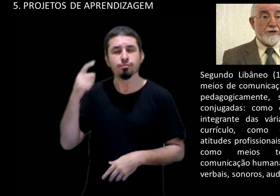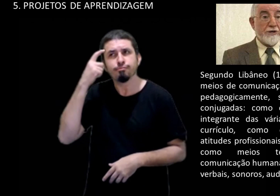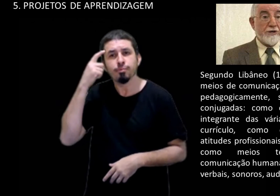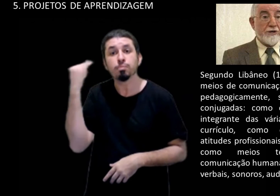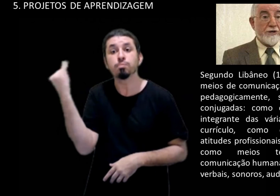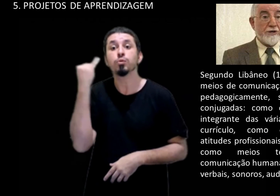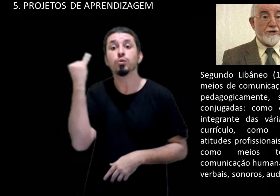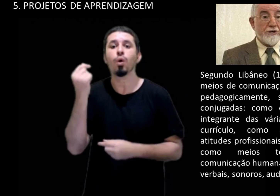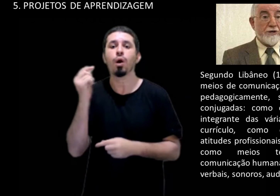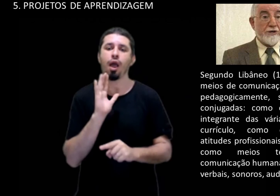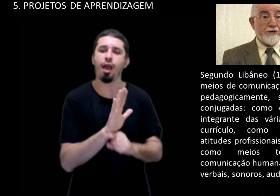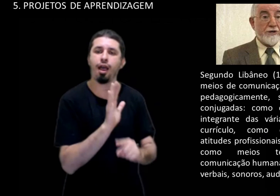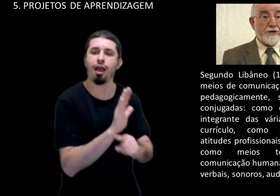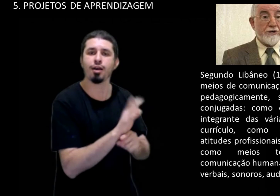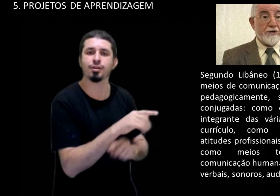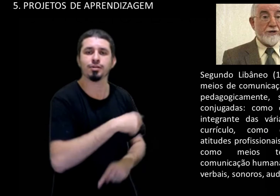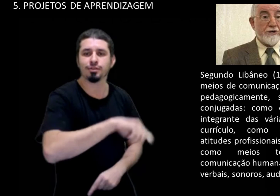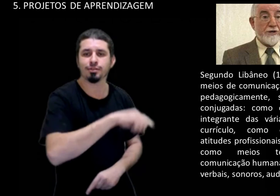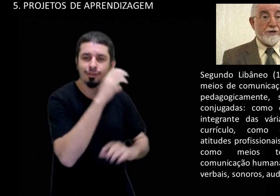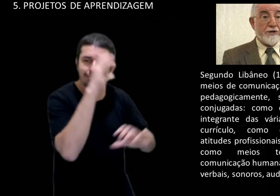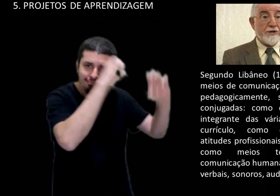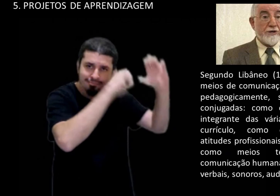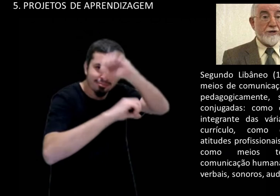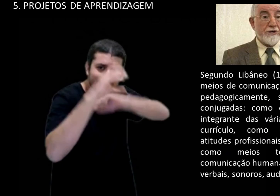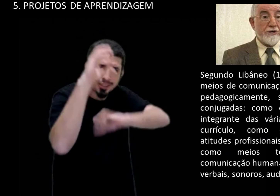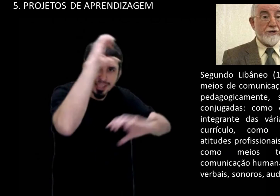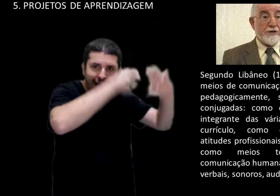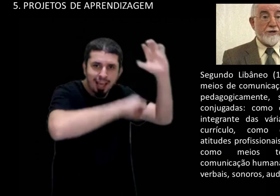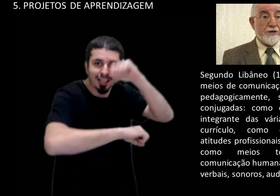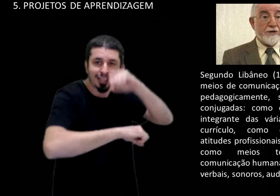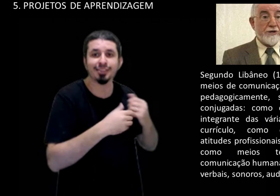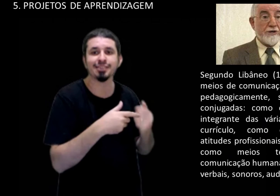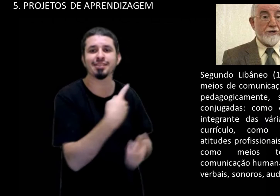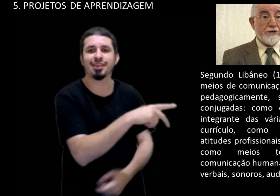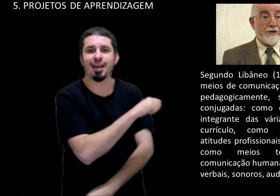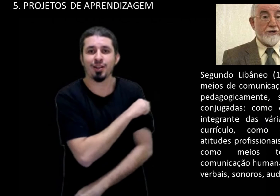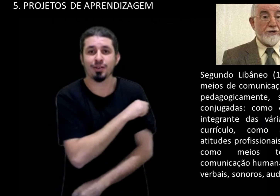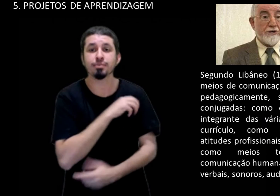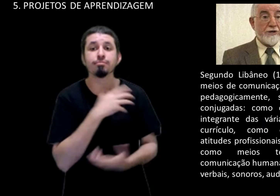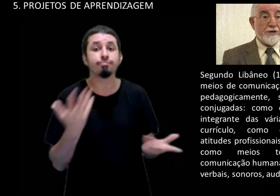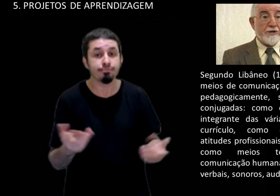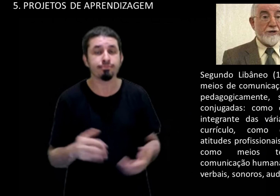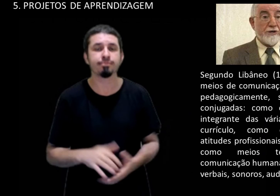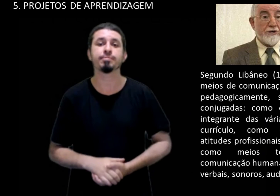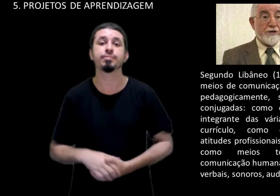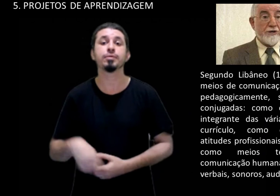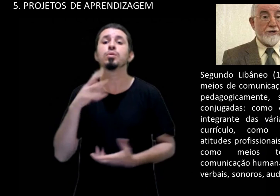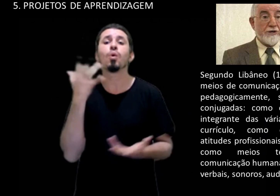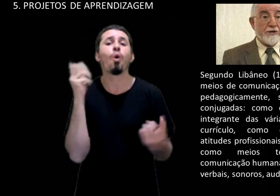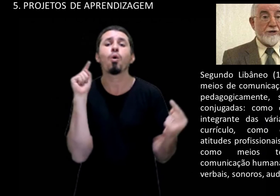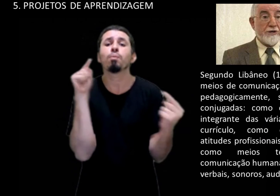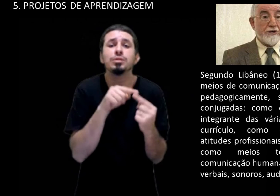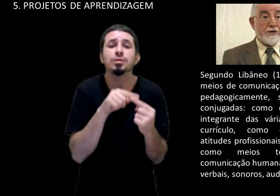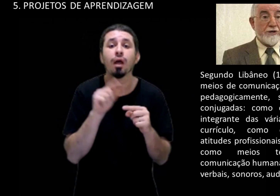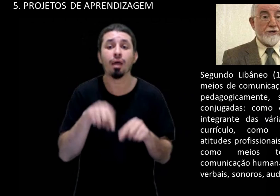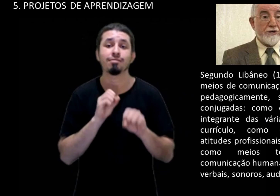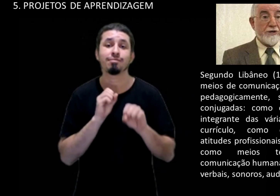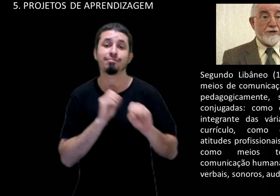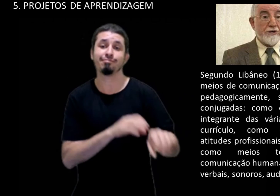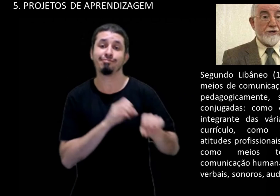o professor achar pertinente para a construção da aprendizagem pelos educandos. Afinal, o objetivo principal de